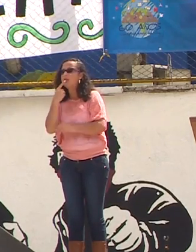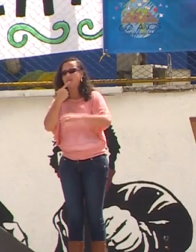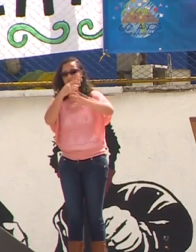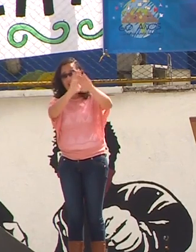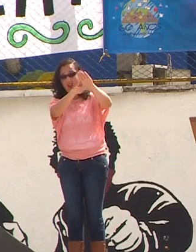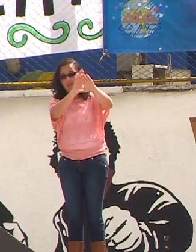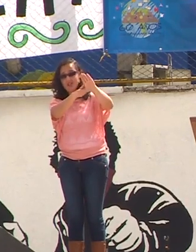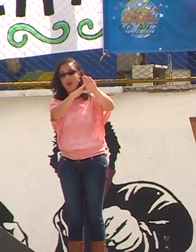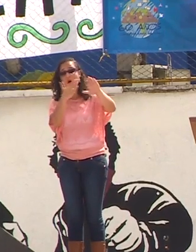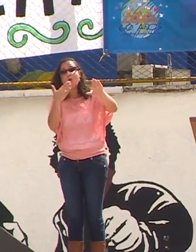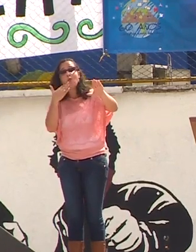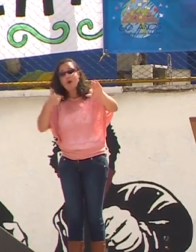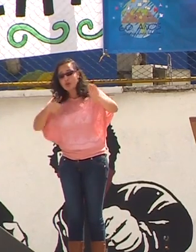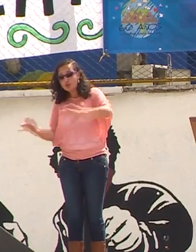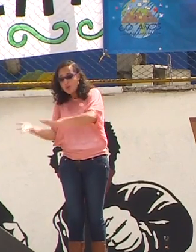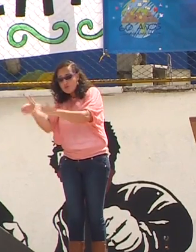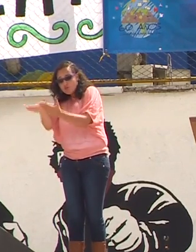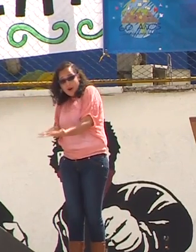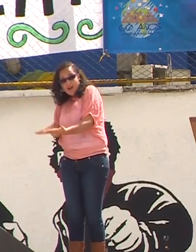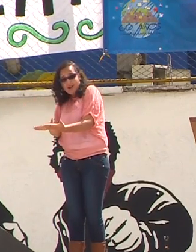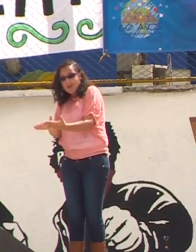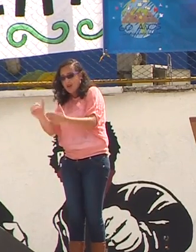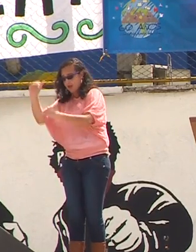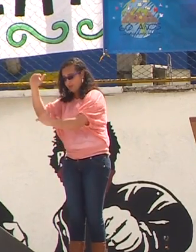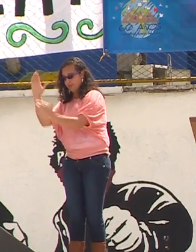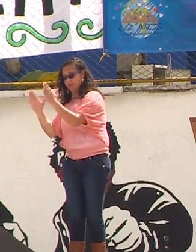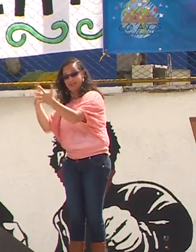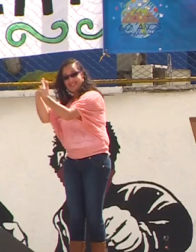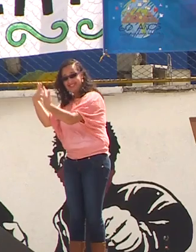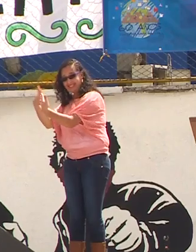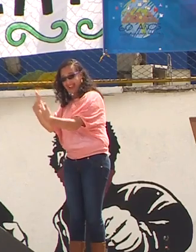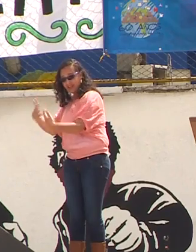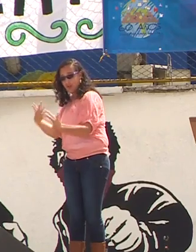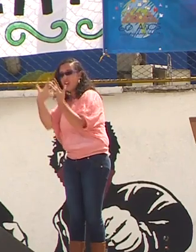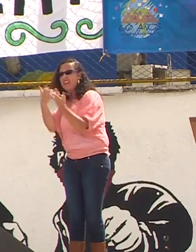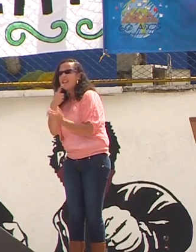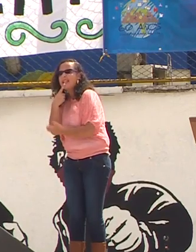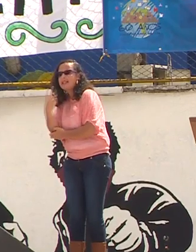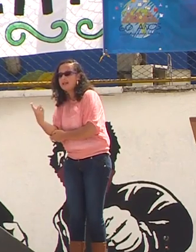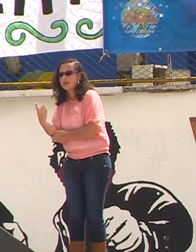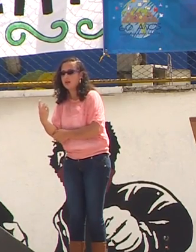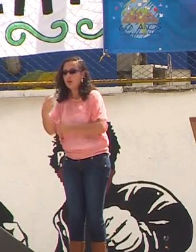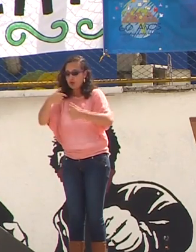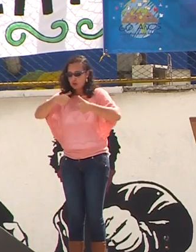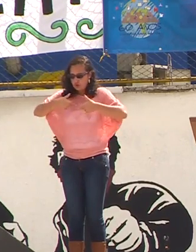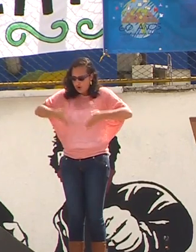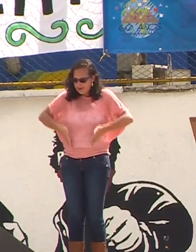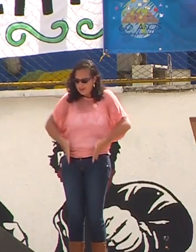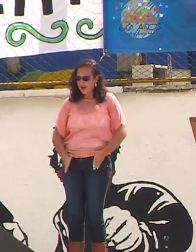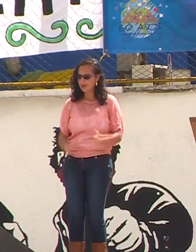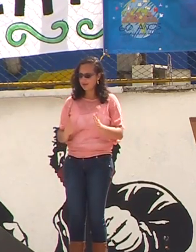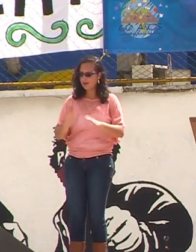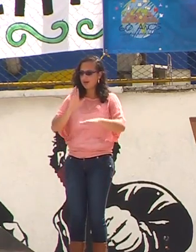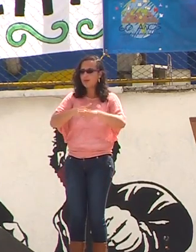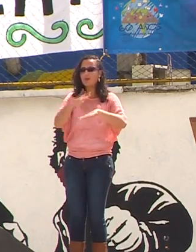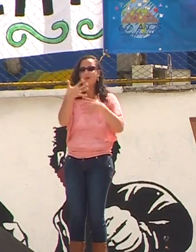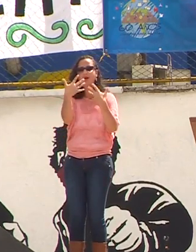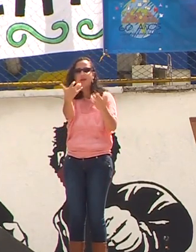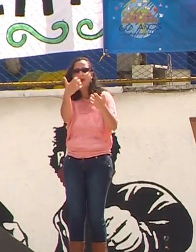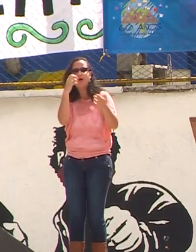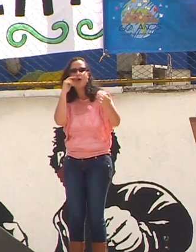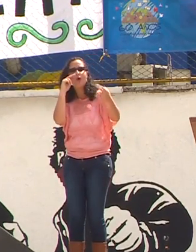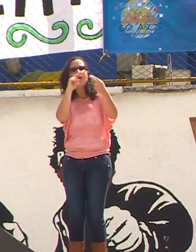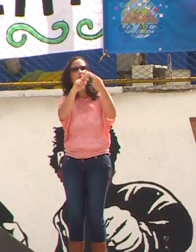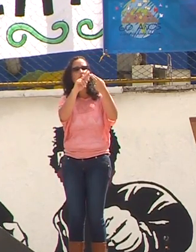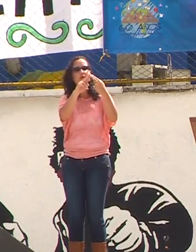epitafio el haber nacido simplemente para conocer y nombrar la libertad,